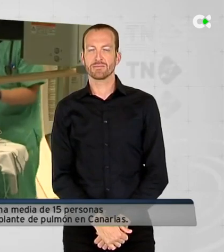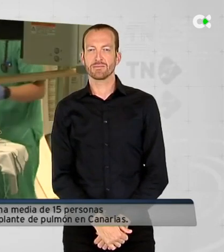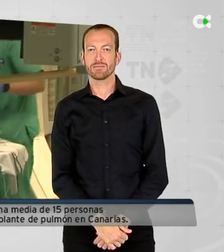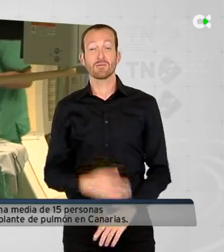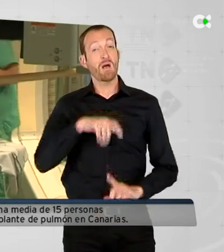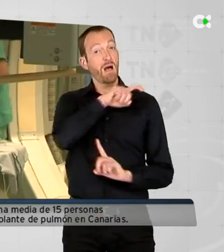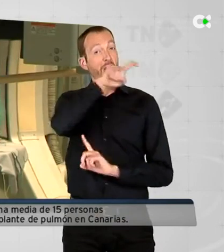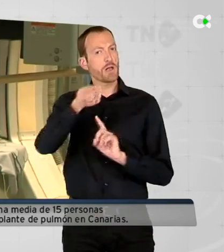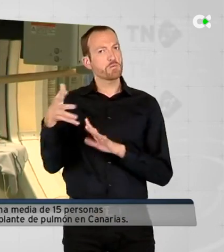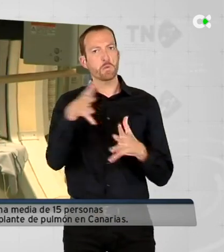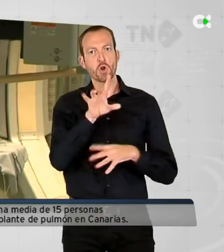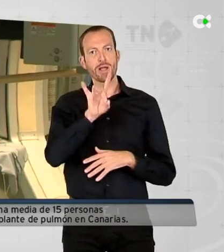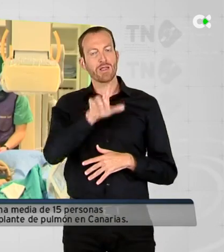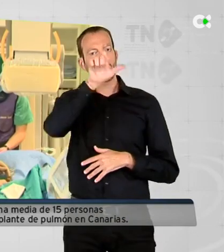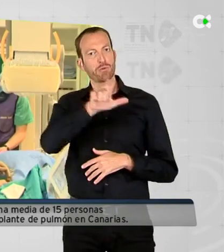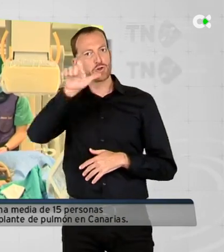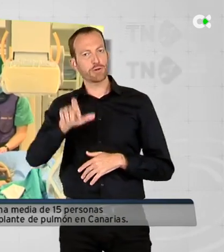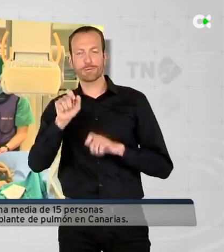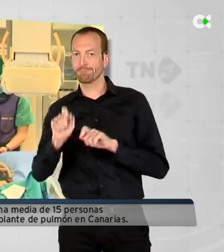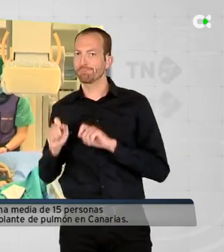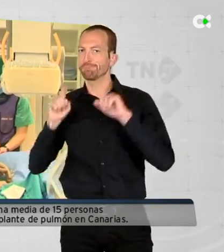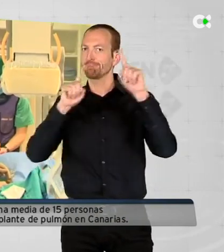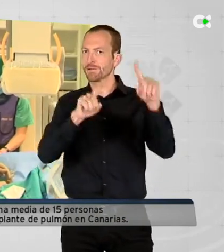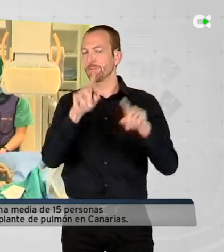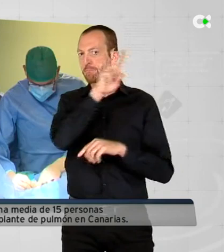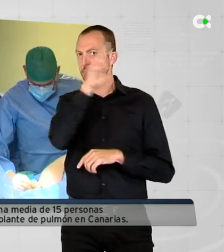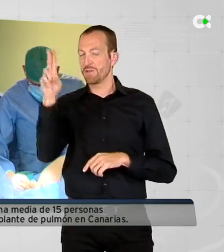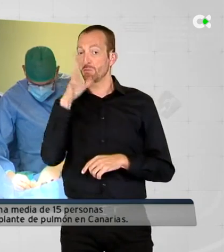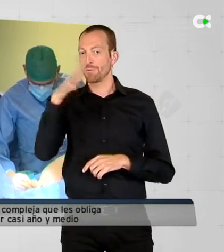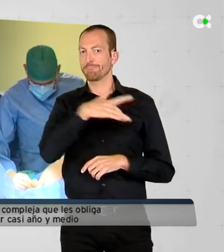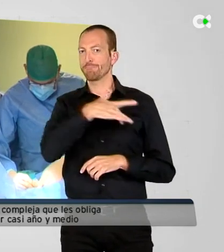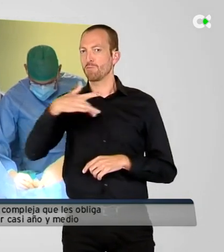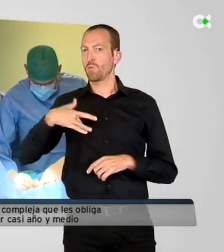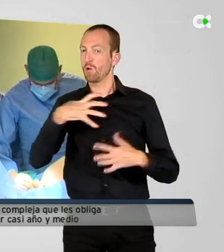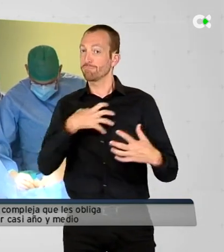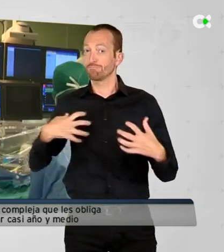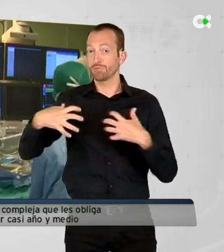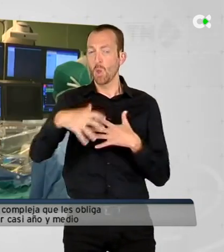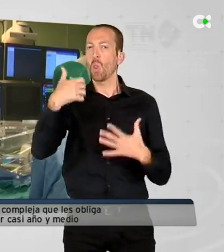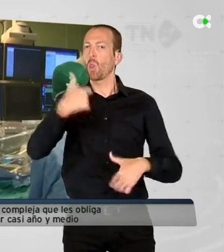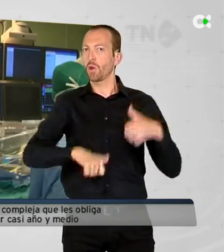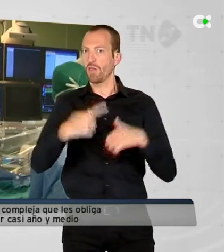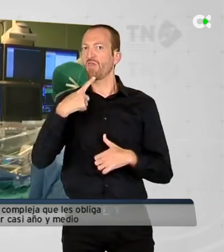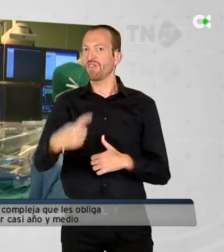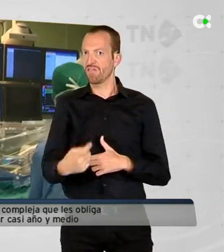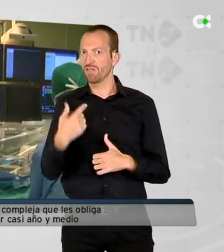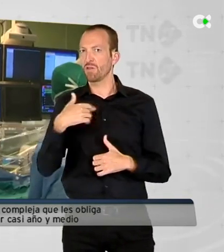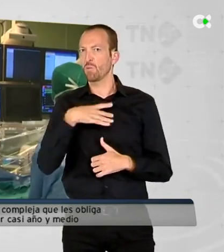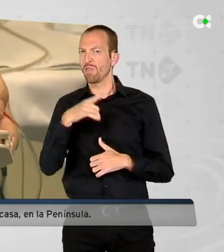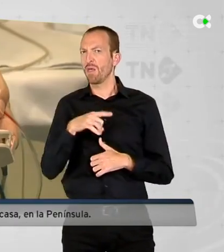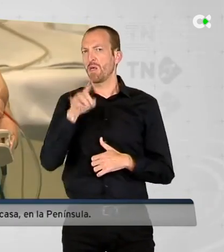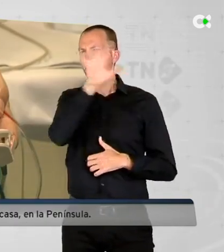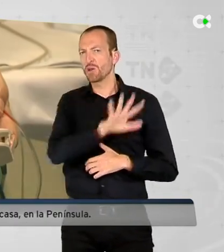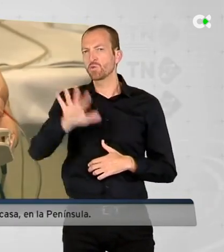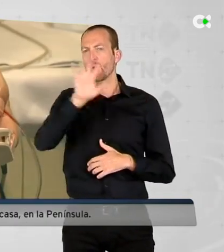Cada año, una media de 15 personas necesita un trasplante de pulmón en Canarias, una cirugía compleja que les obliga a pasar casi año y